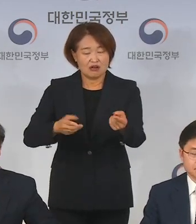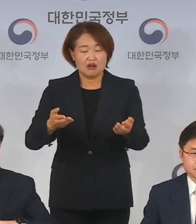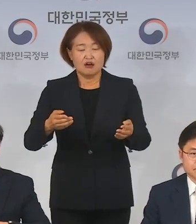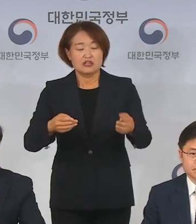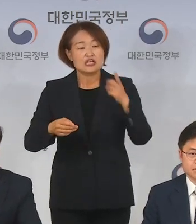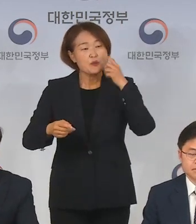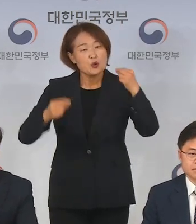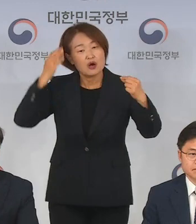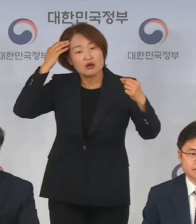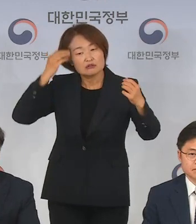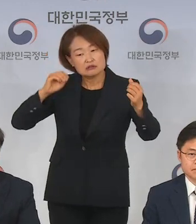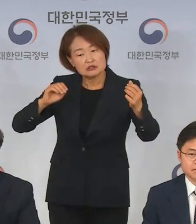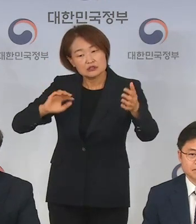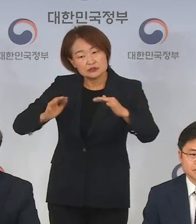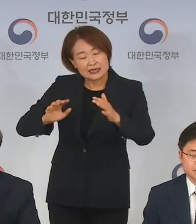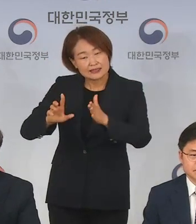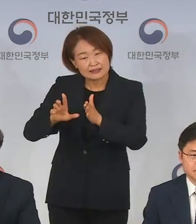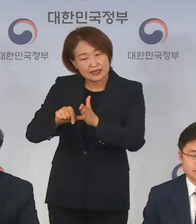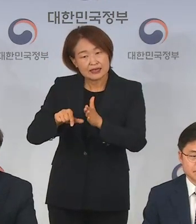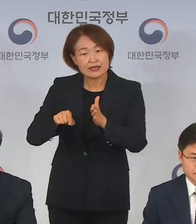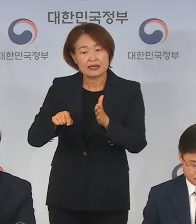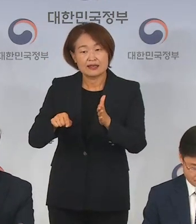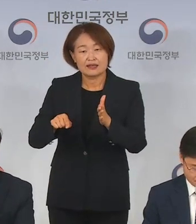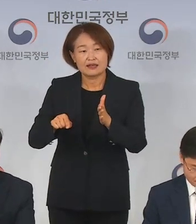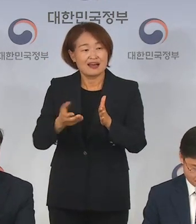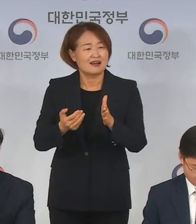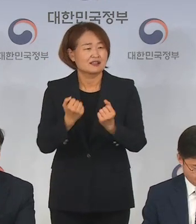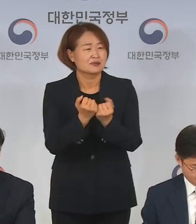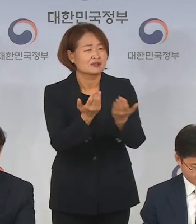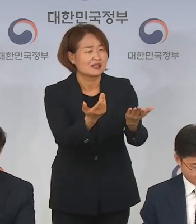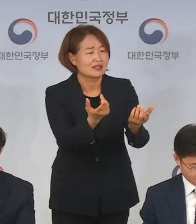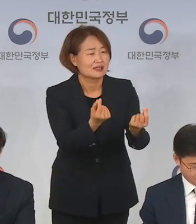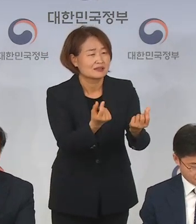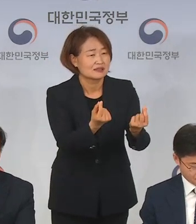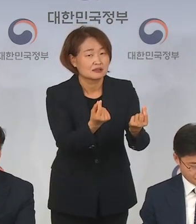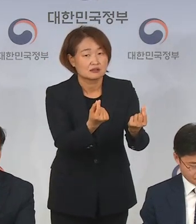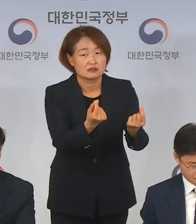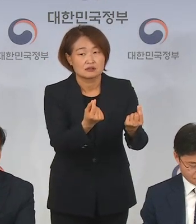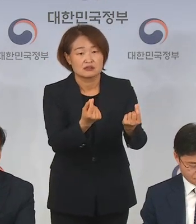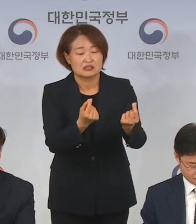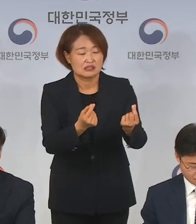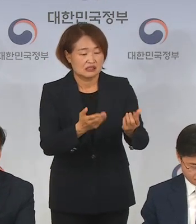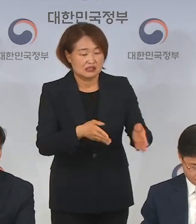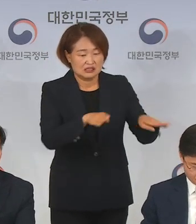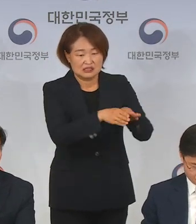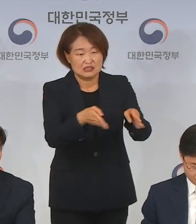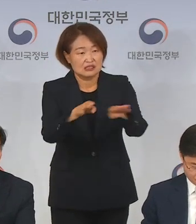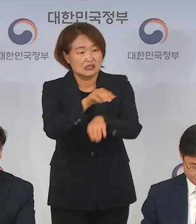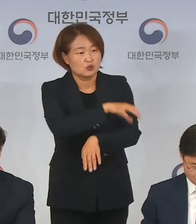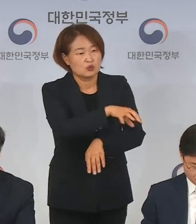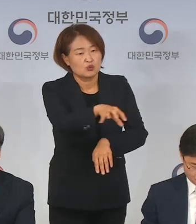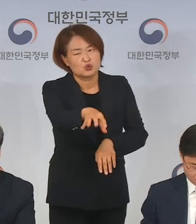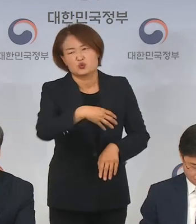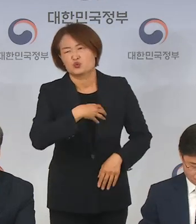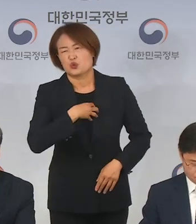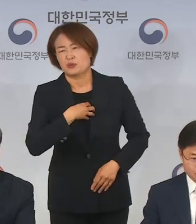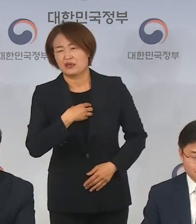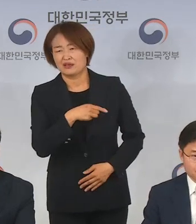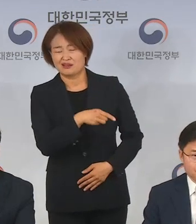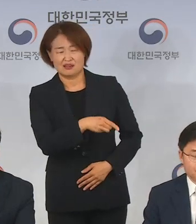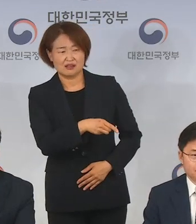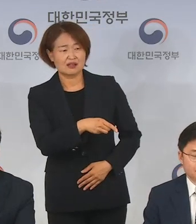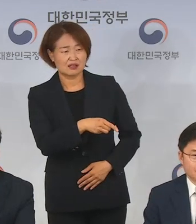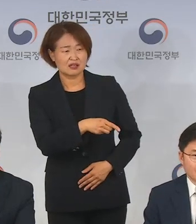과정에서 논의를 했었습니다만 이게 아까도 말씀드린 대로 가는 시설이 굉장히 위험 시설이고 이런